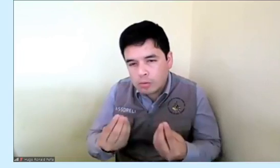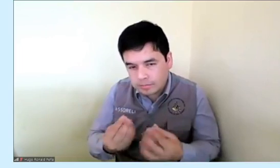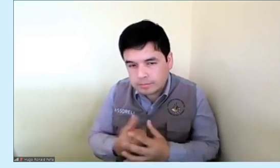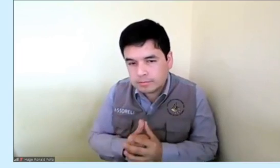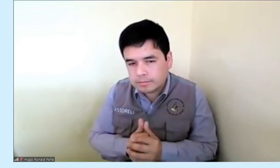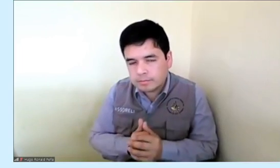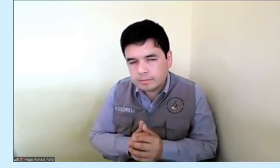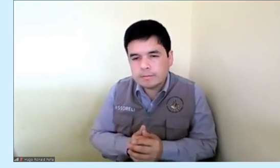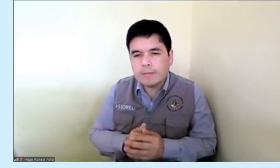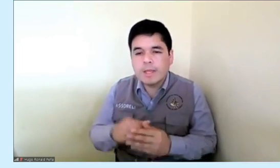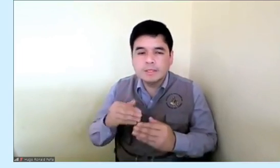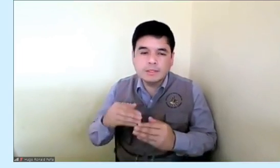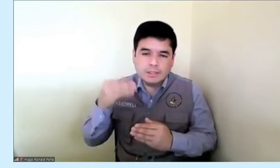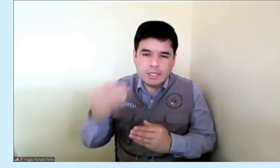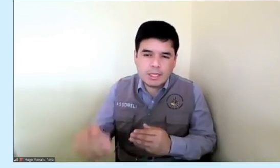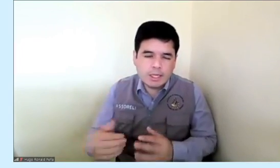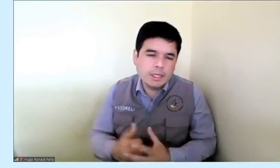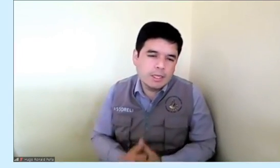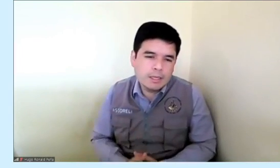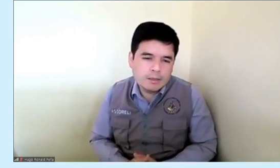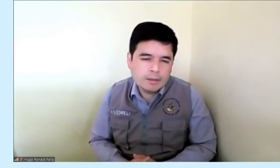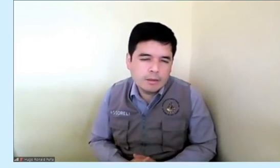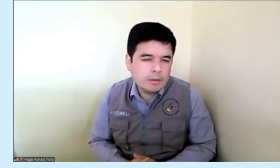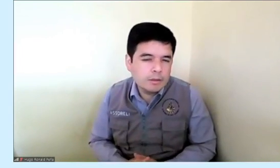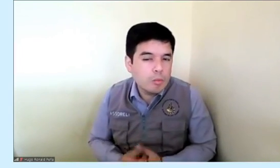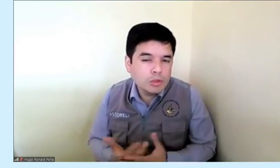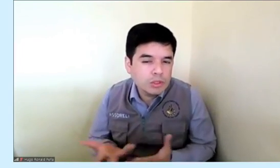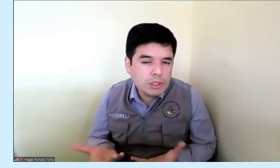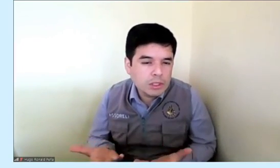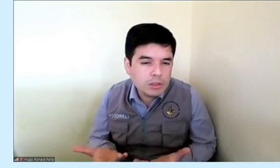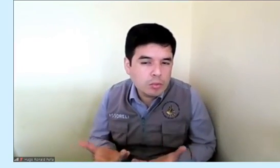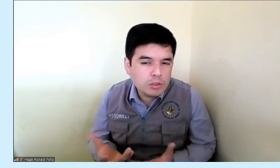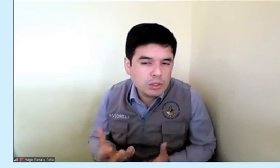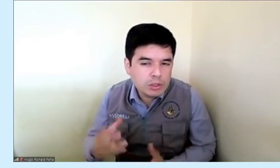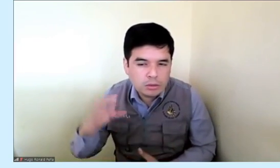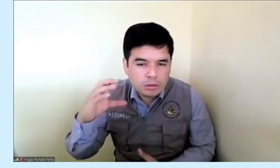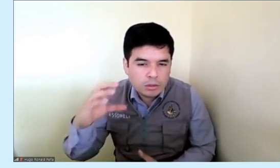O cómo con ambas manos. La siguiente.